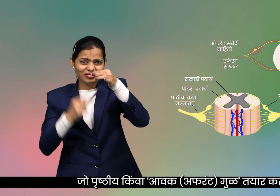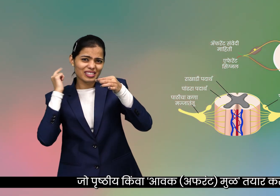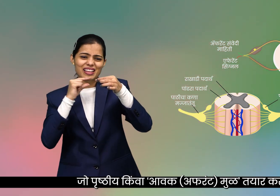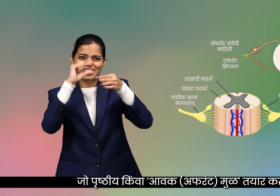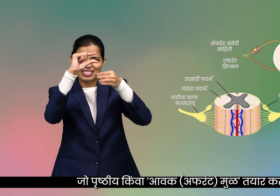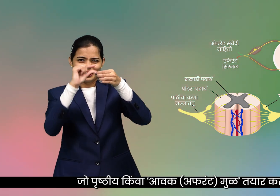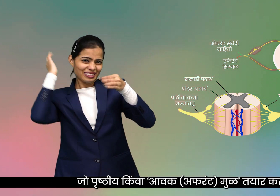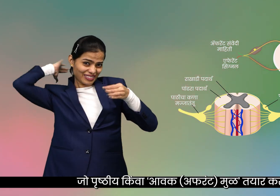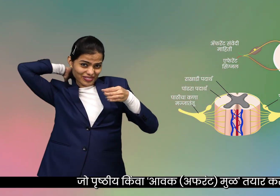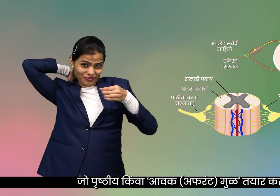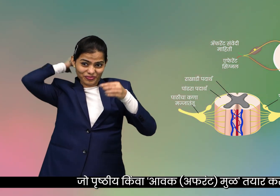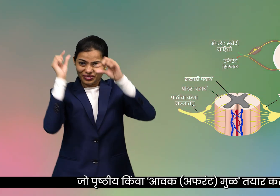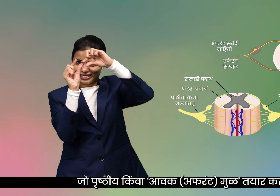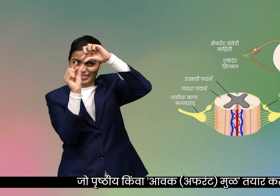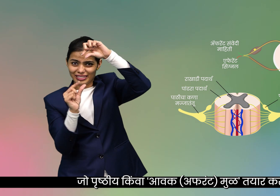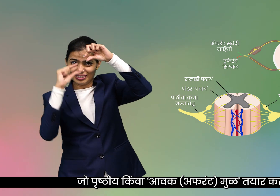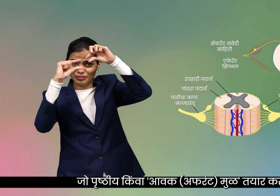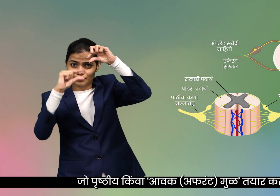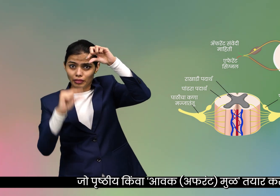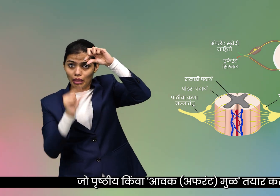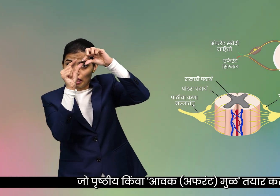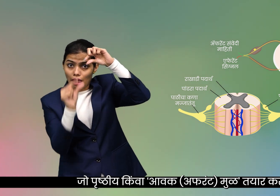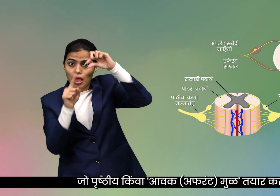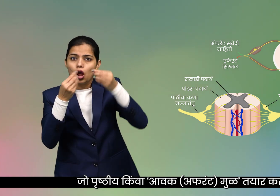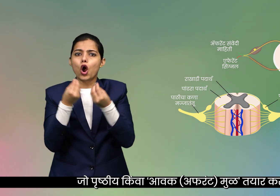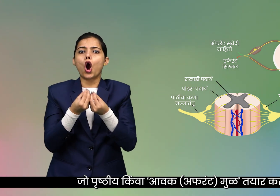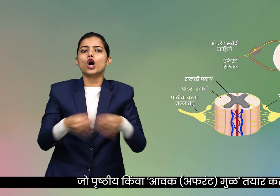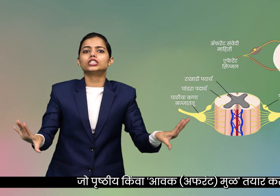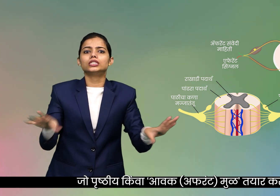जो पृष्ठीय किंवा आवक अफरंट मूळ तयार करतो.